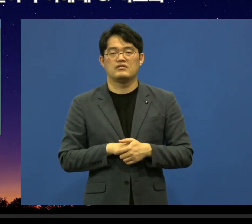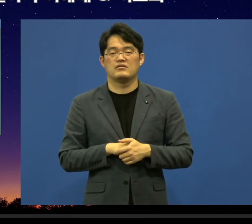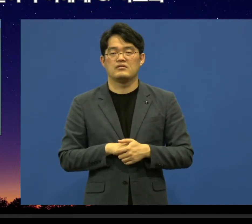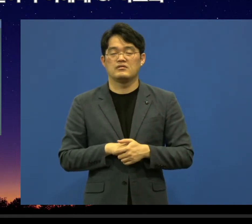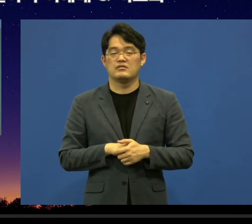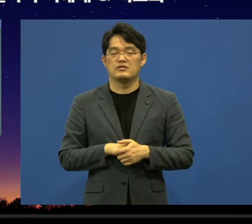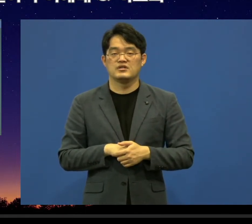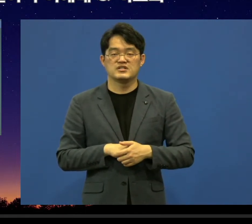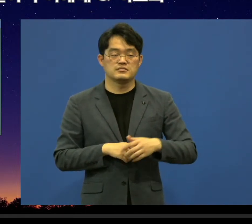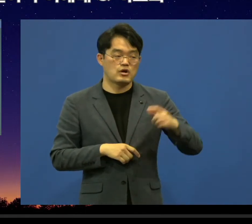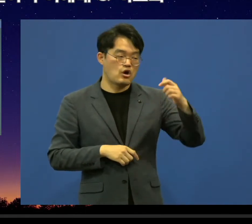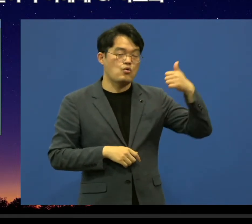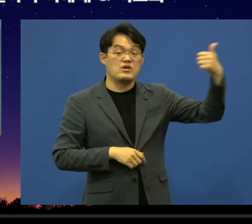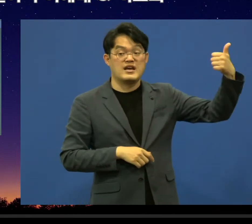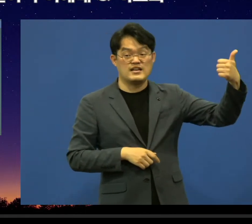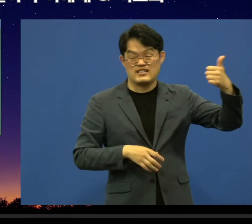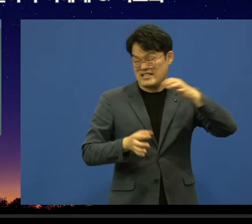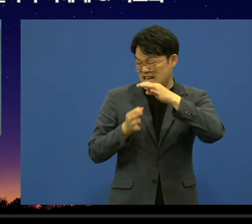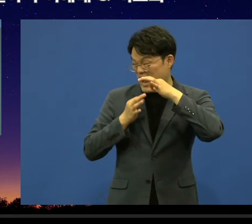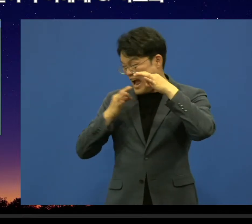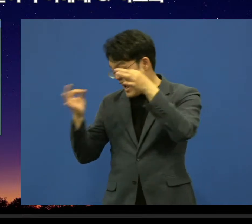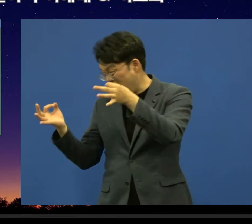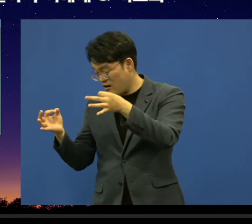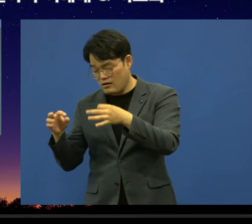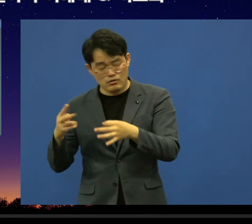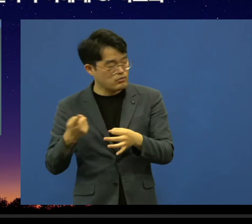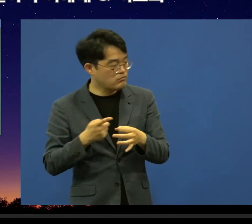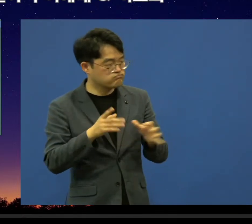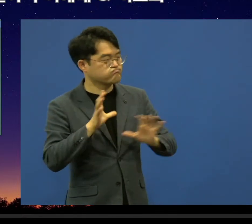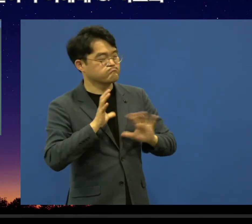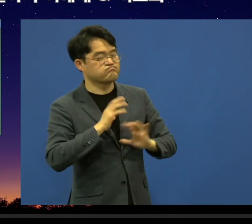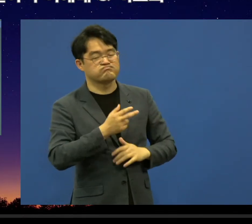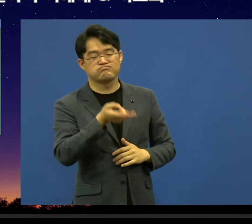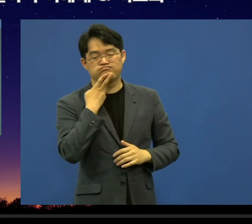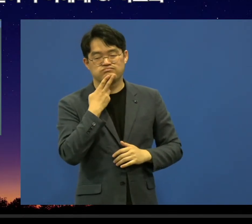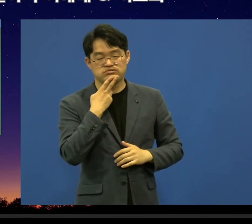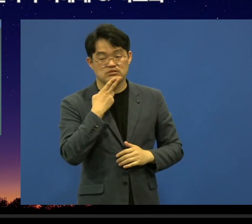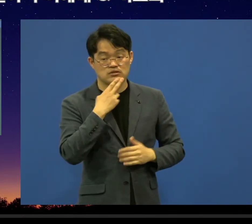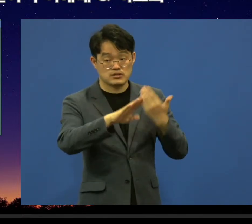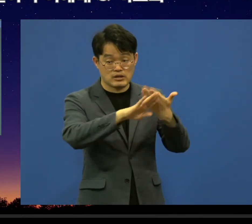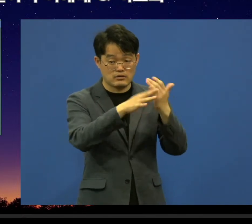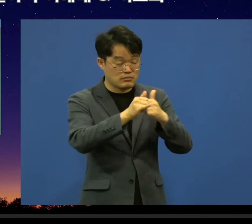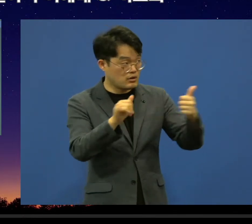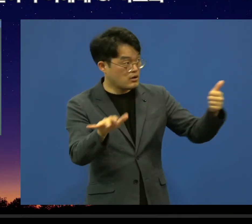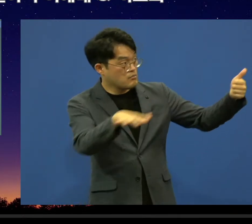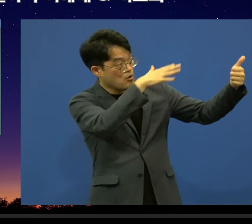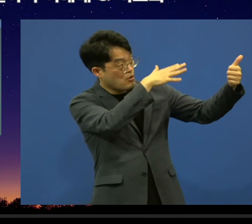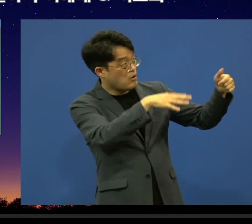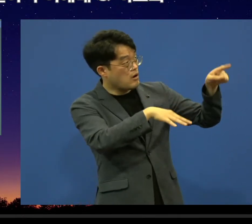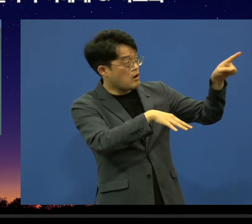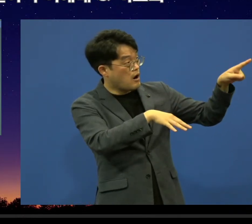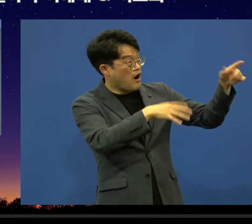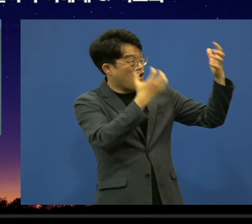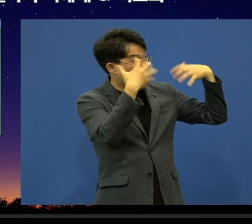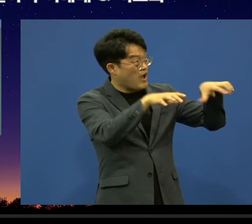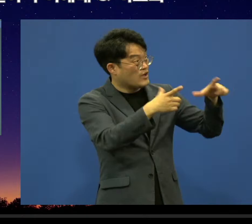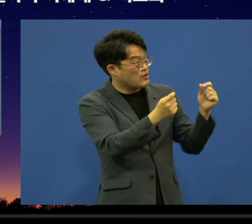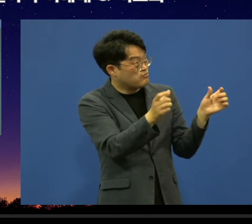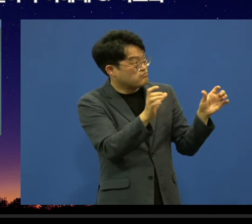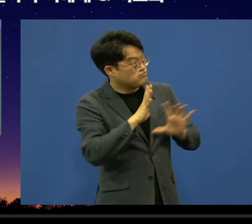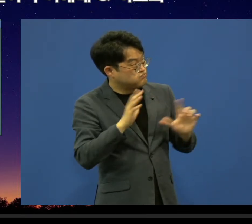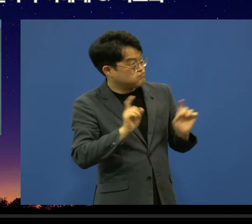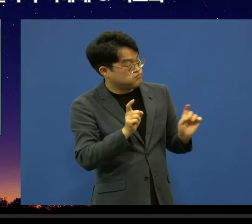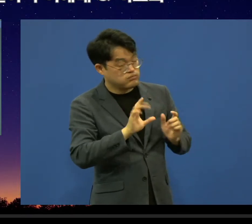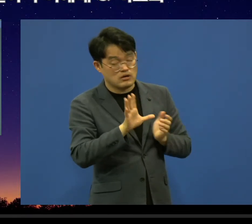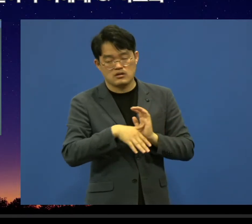야옹야옹 하고 있는 것이죠. 사람들이 골리앗을 호랑이로 볼 때 분노한 다윗은 고양이로 보는